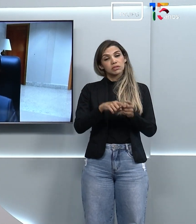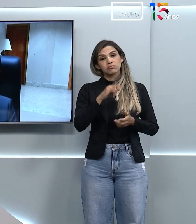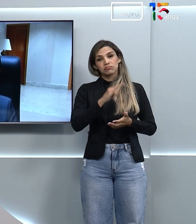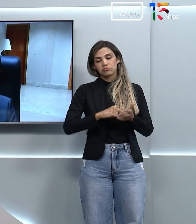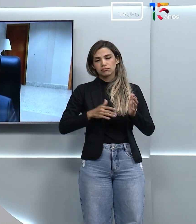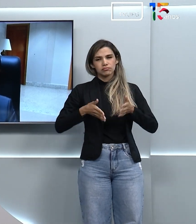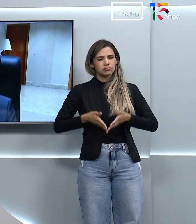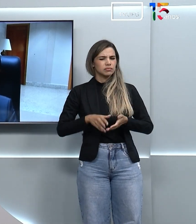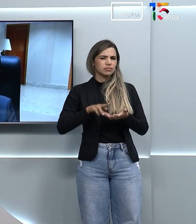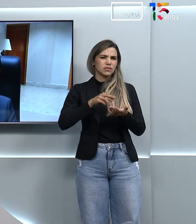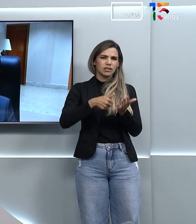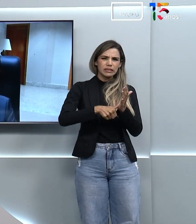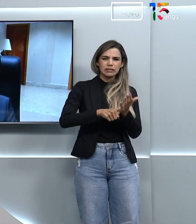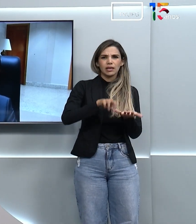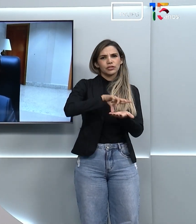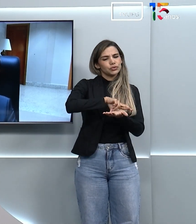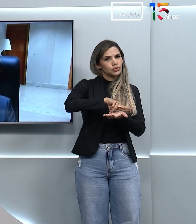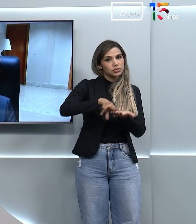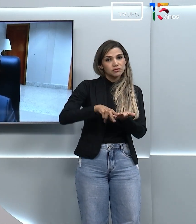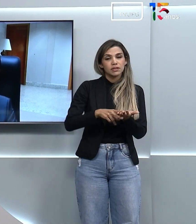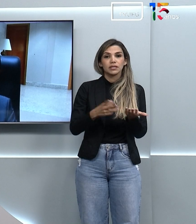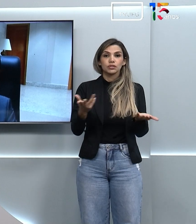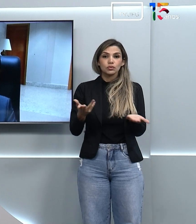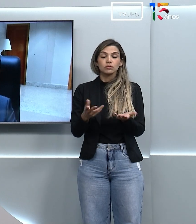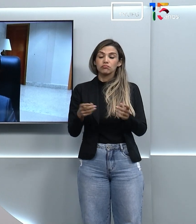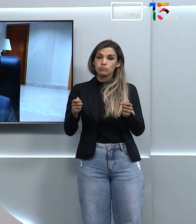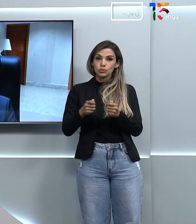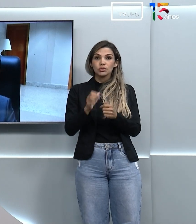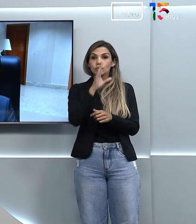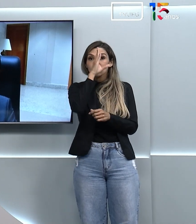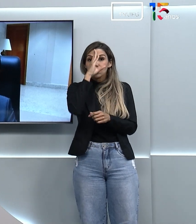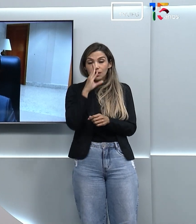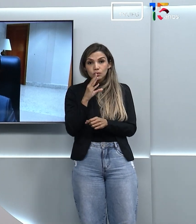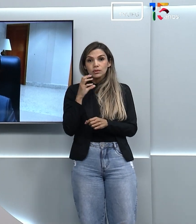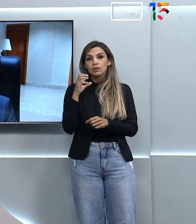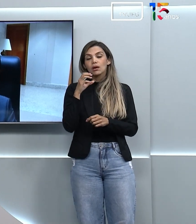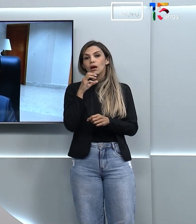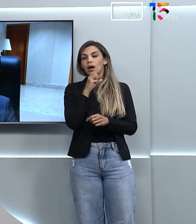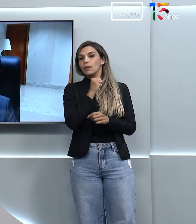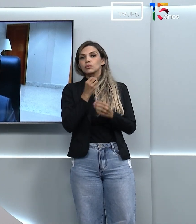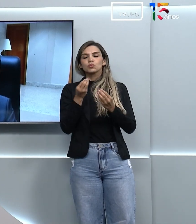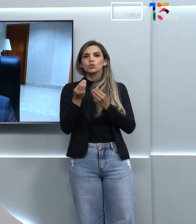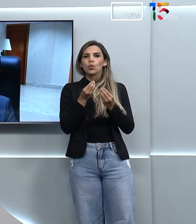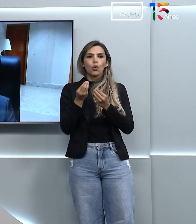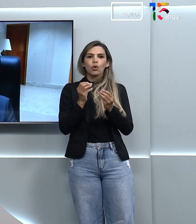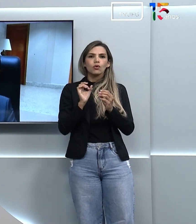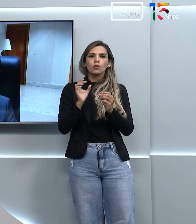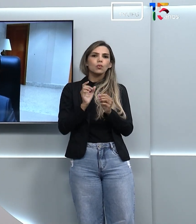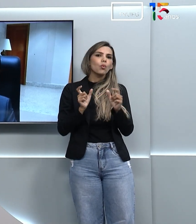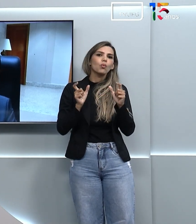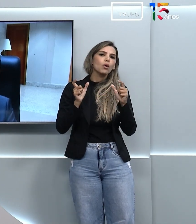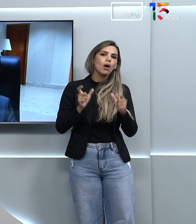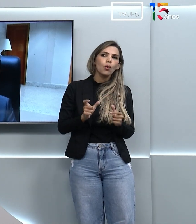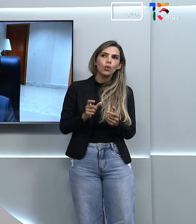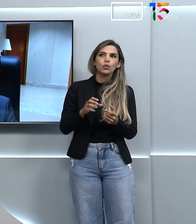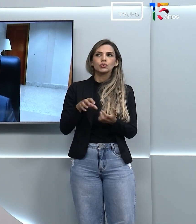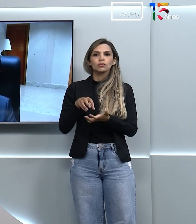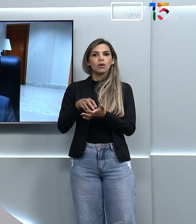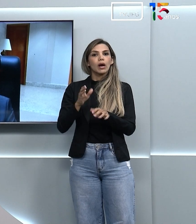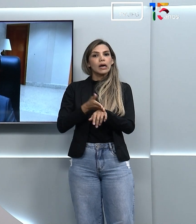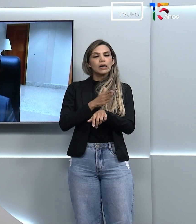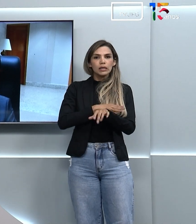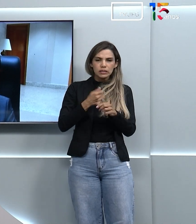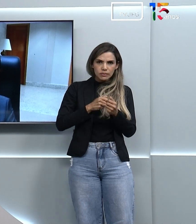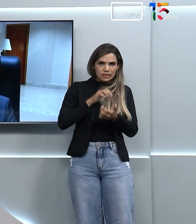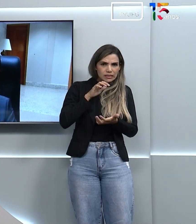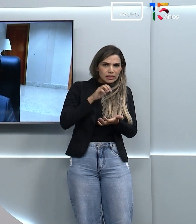identidade, mas quem quer fazer esse serviço de forma gratuita, né, rapidamente, é só se dirigir aos postos de atendimento, precisa se